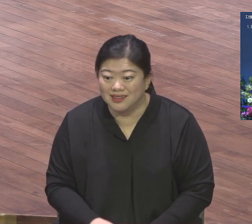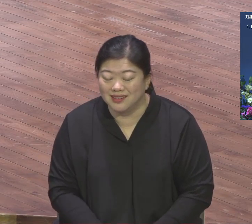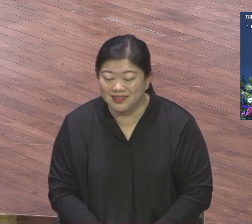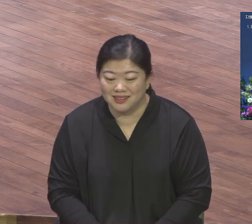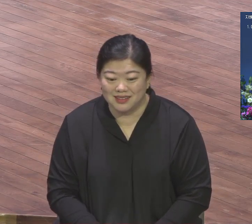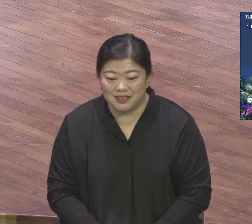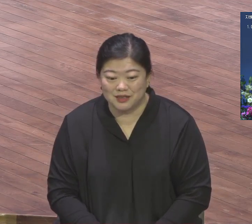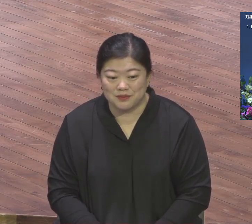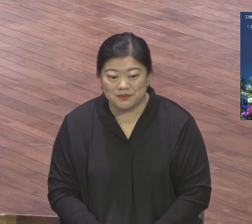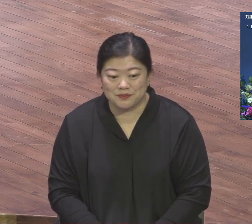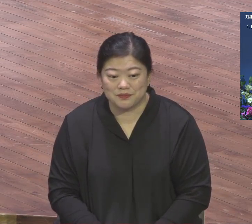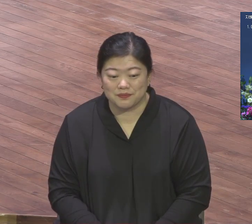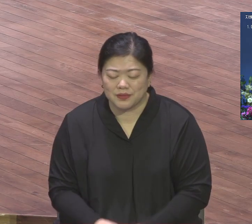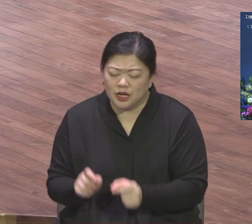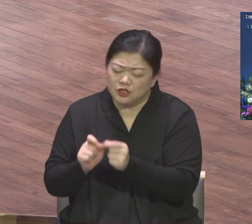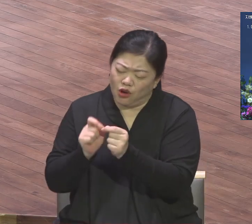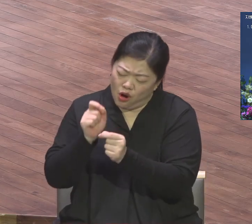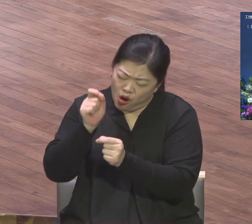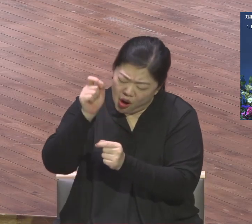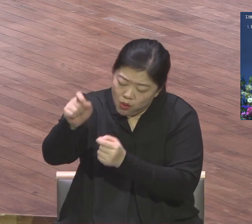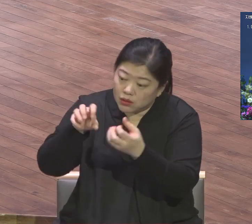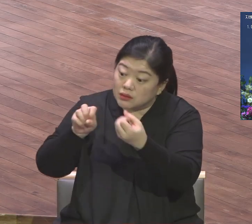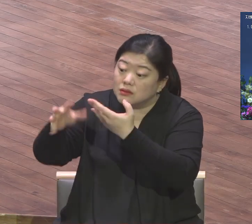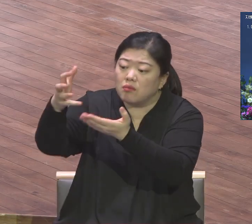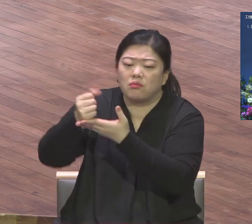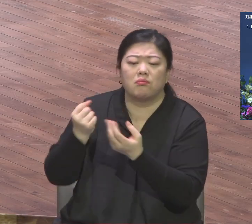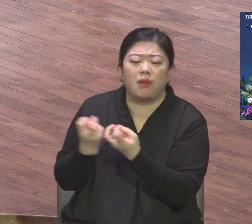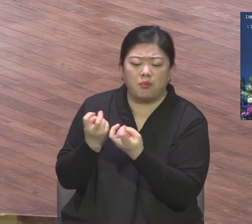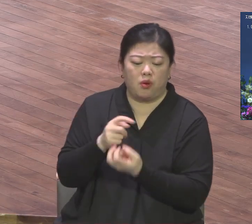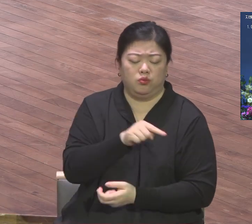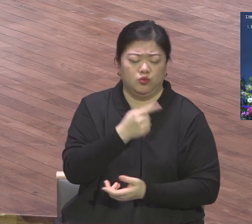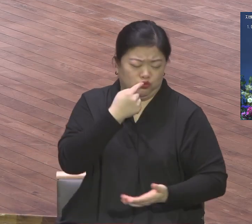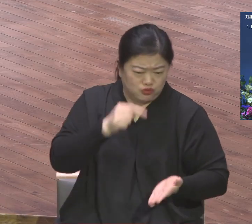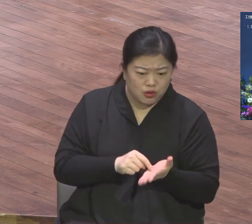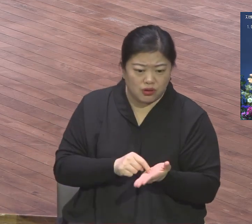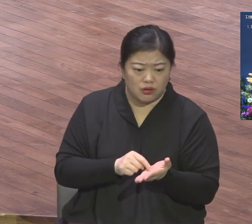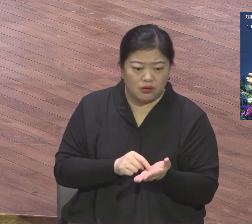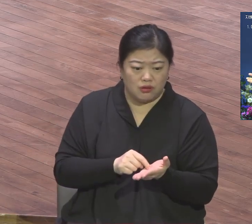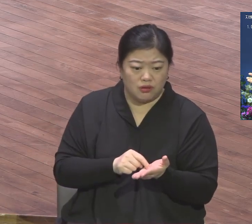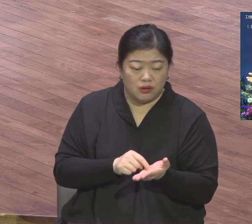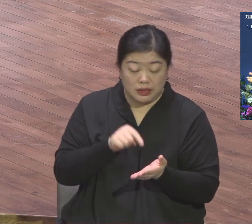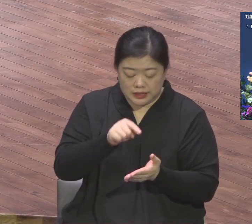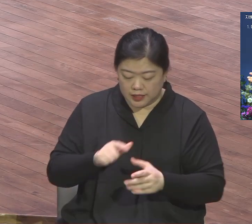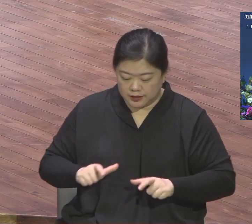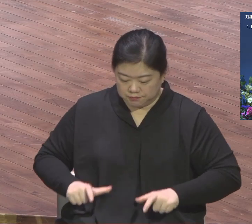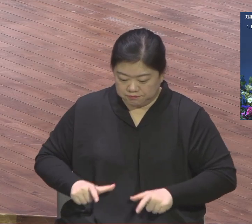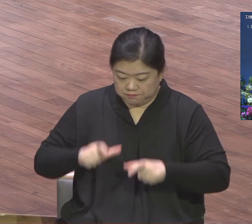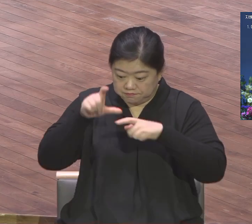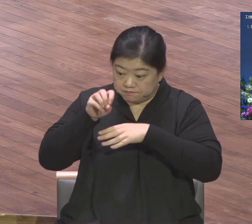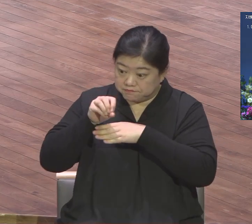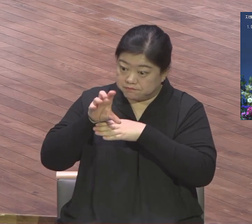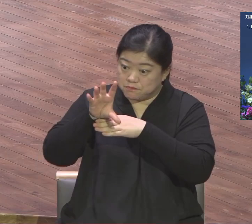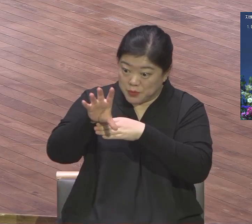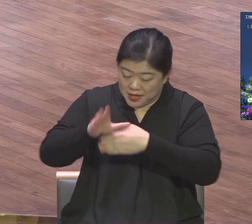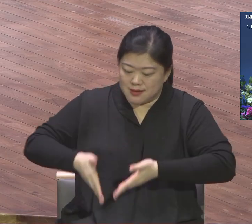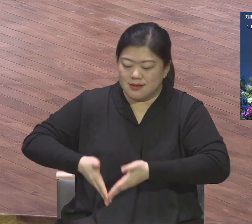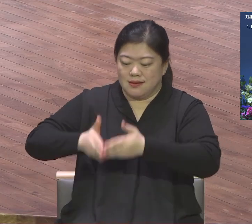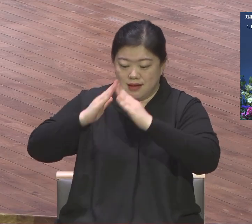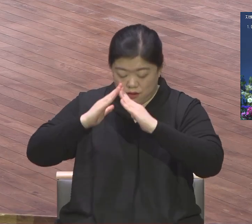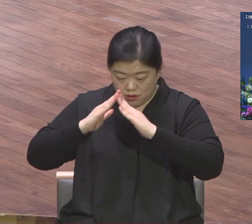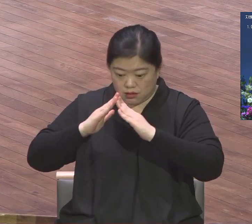이것이 내게 영원에 응답되었으면 어떻게 되겠냐고. 영원 망대 세우는 것이지. 그 여러분이요,